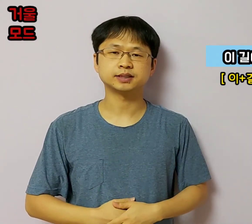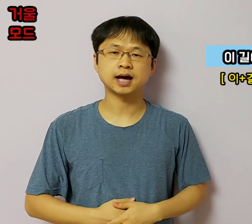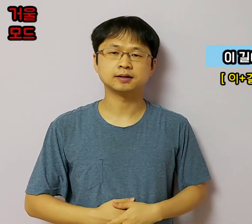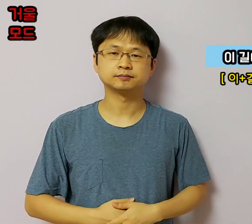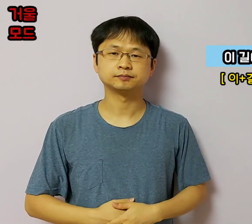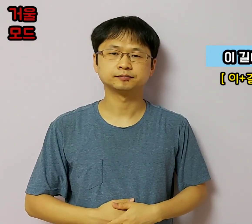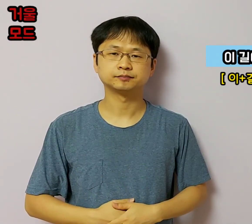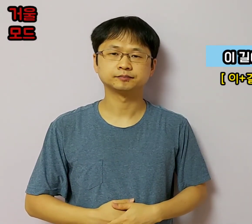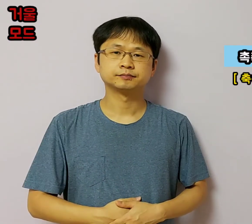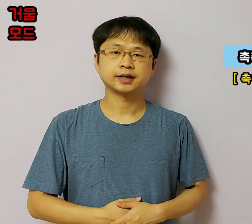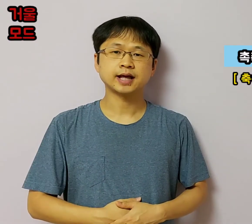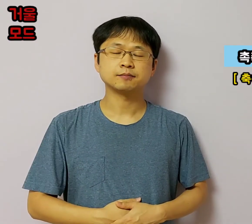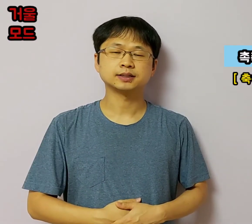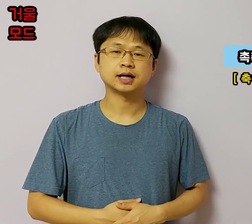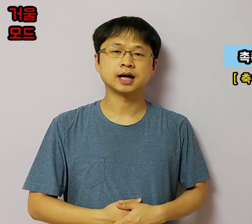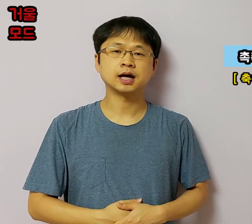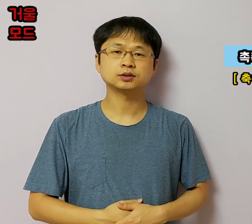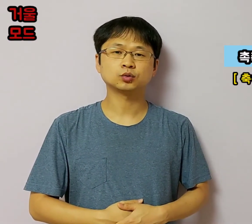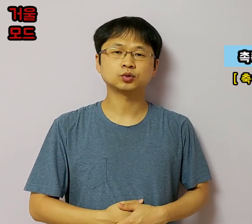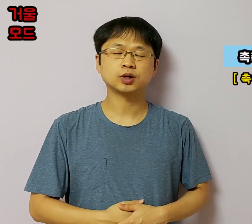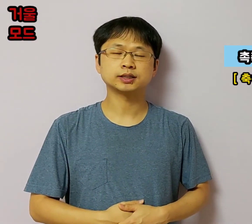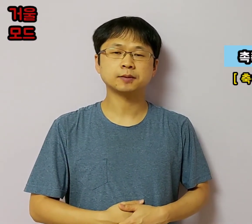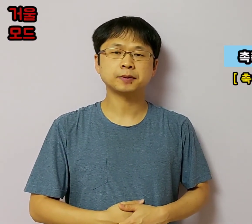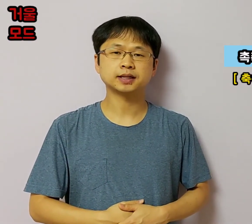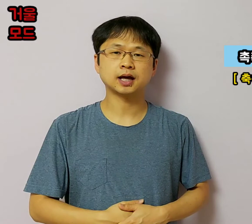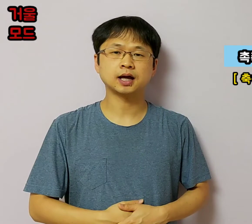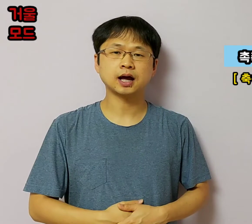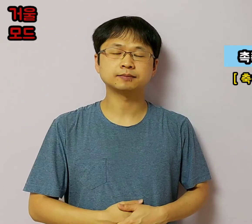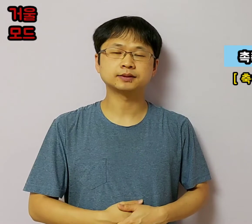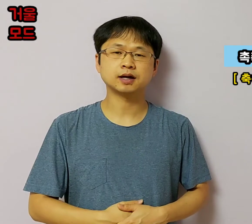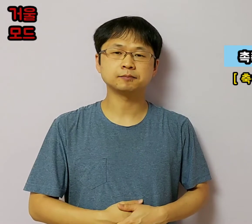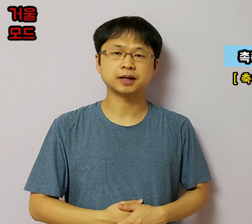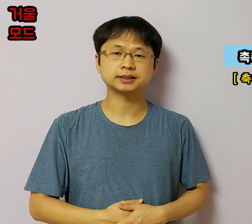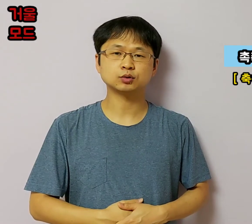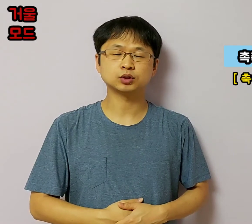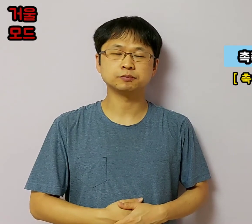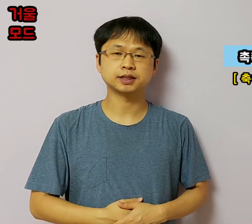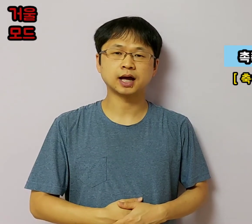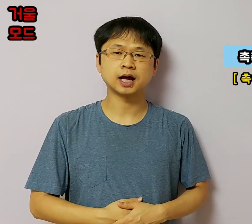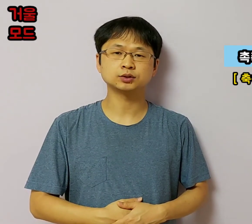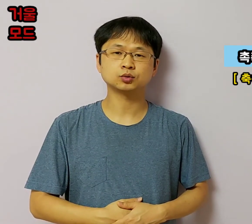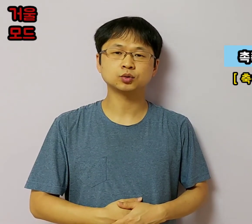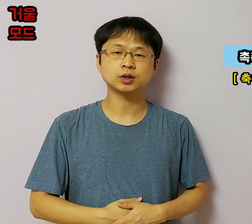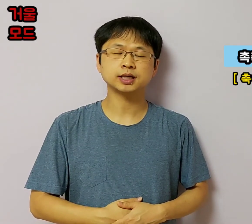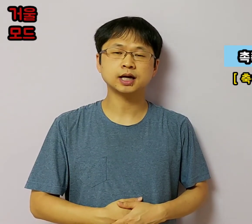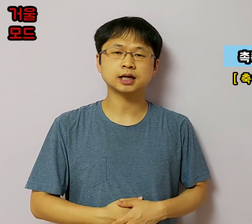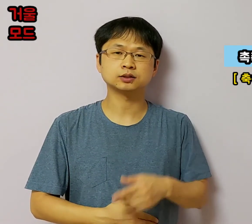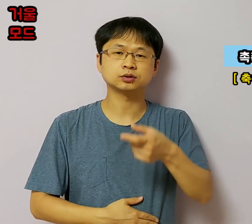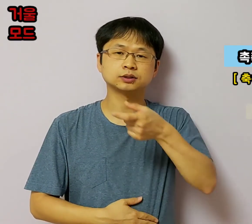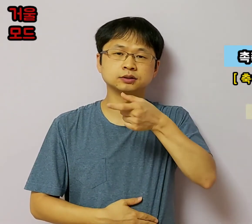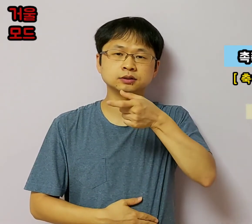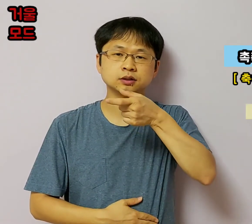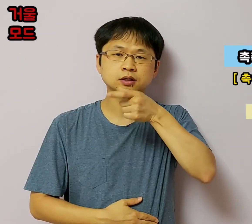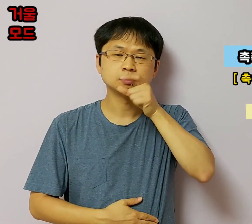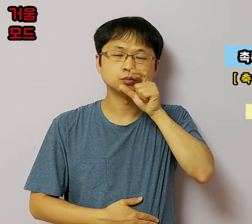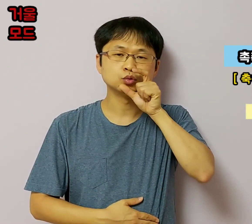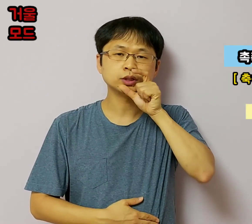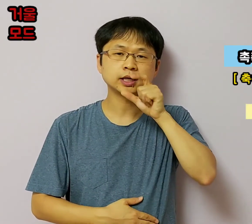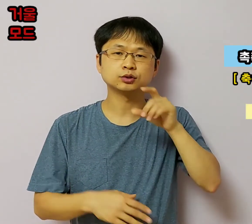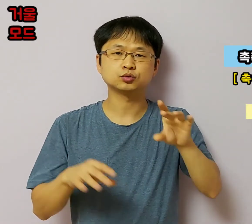표현하였습니다. 네, 다음 가사 촉촉한 땅바닥 앞서간 발자국입니다. 촉촉하다라는 것은 물이라는